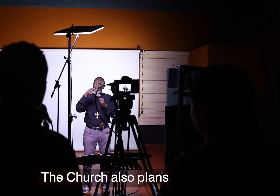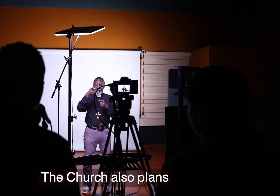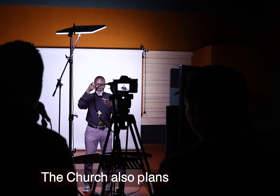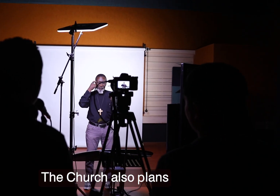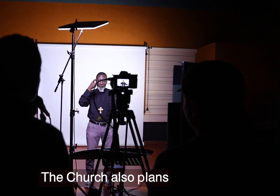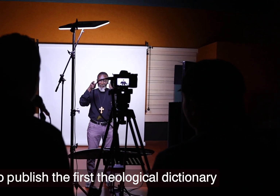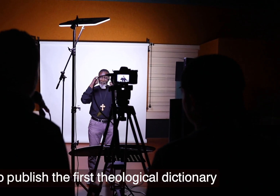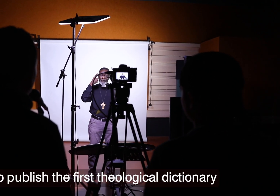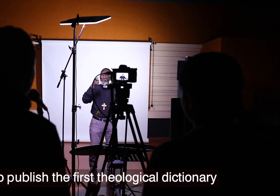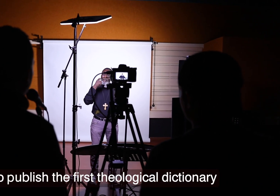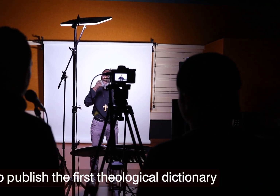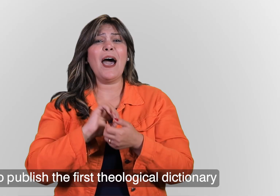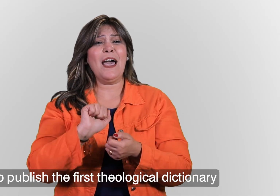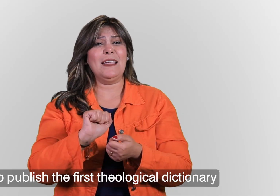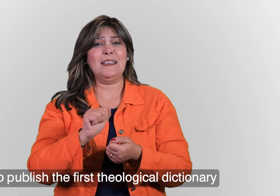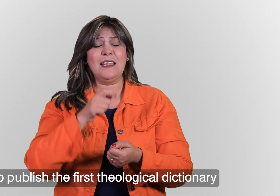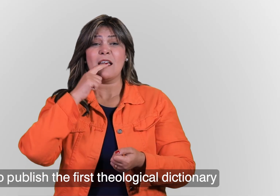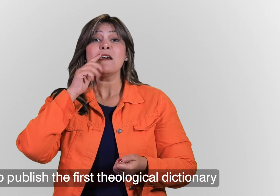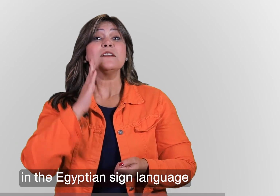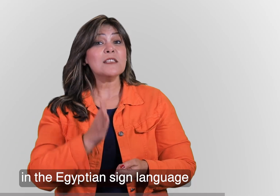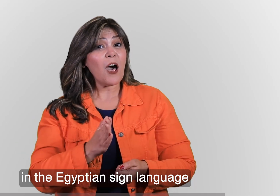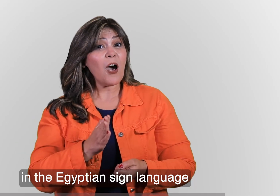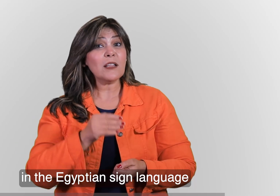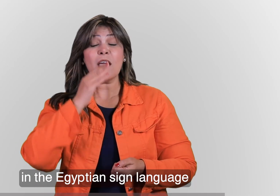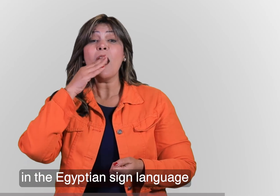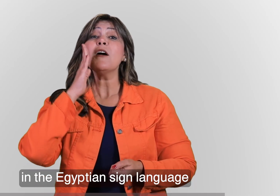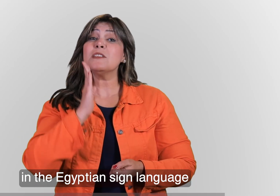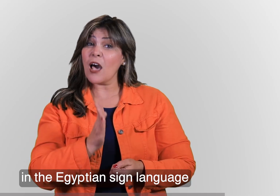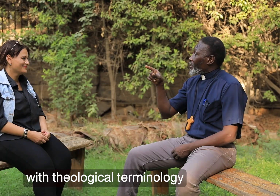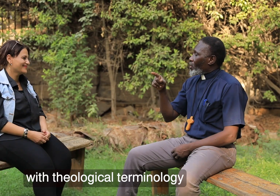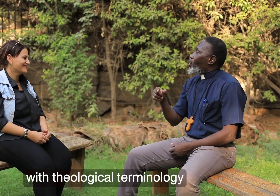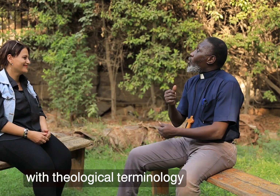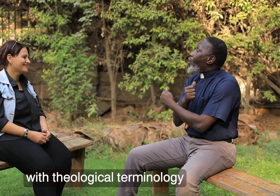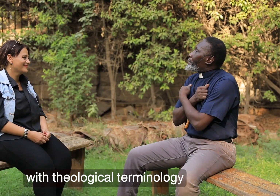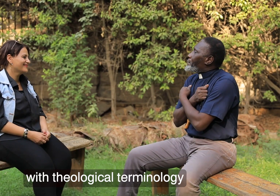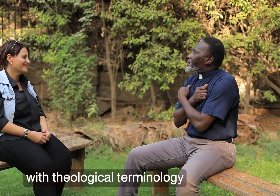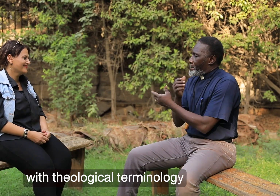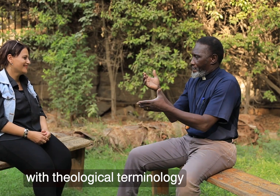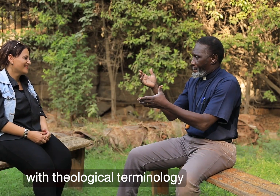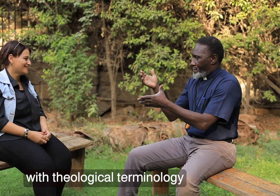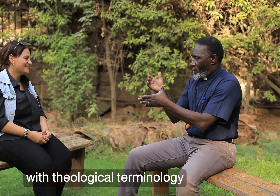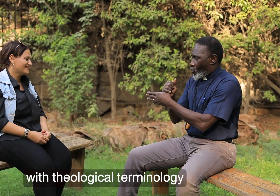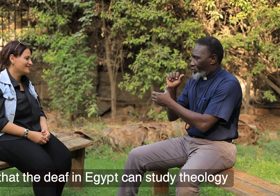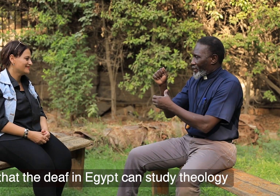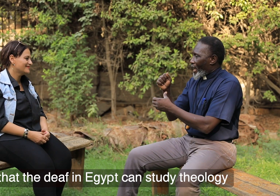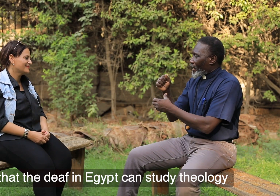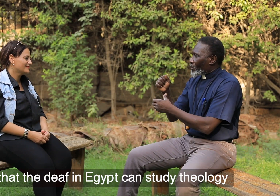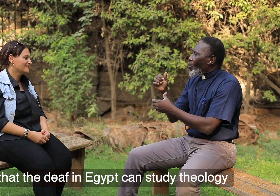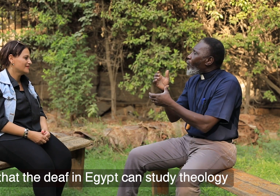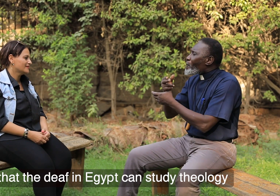الكنيسة على إصدار أول قبوس لعوتي بلغة الإشارة المصرية به المصطلحات اللهوتية حتى يتمكن